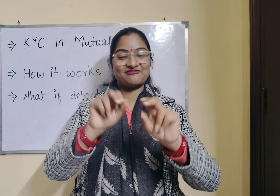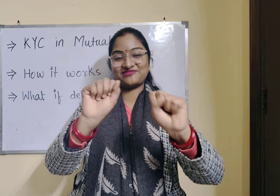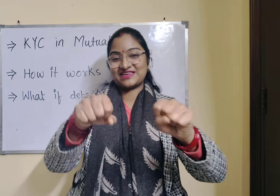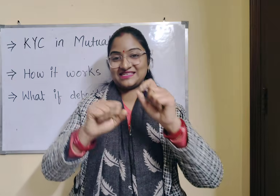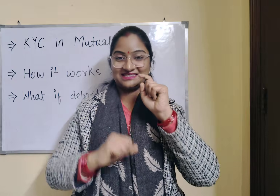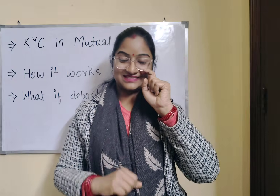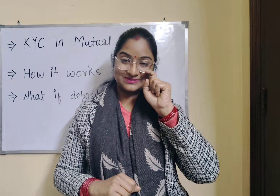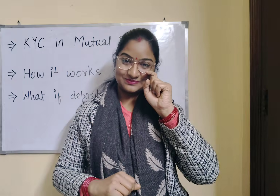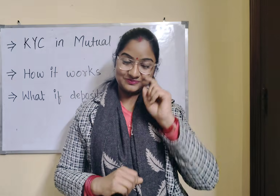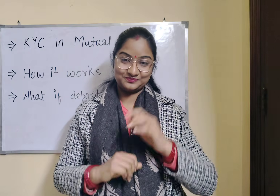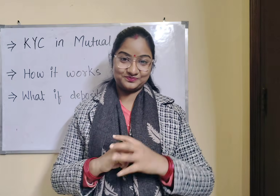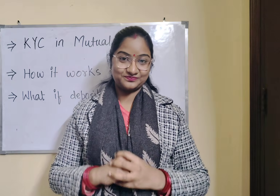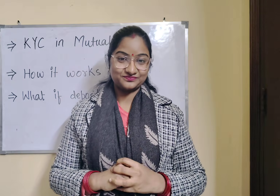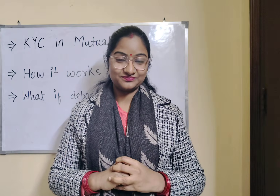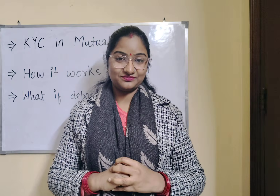पैसे वापस ले सकते हैं।